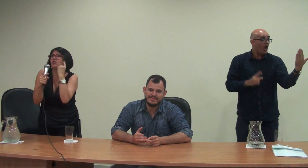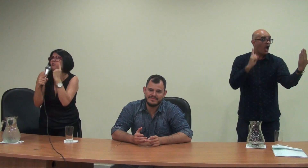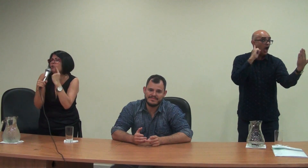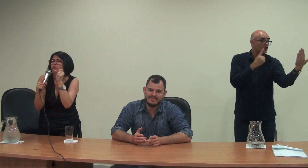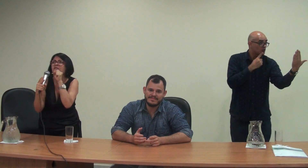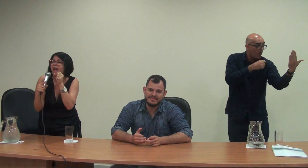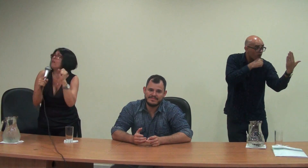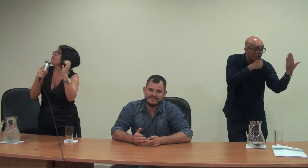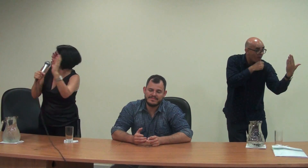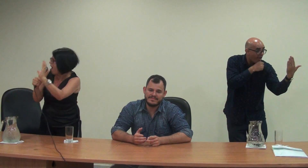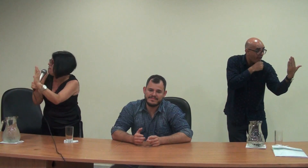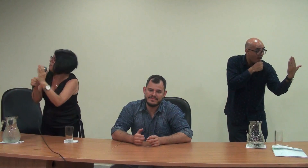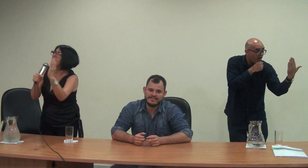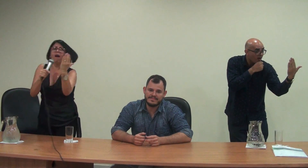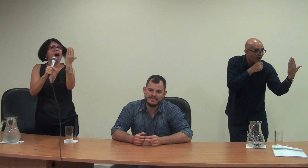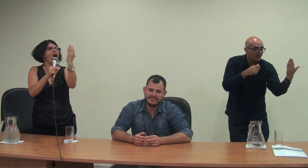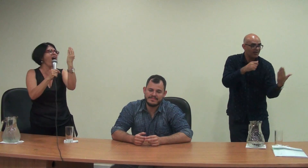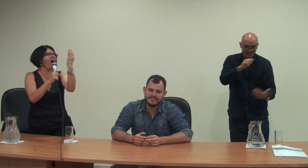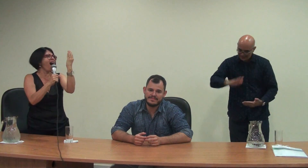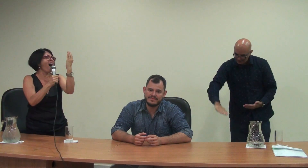Ele é surdo velho? Eu falei,